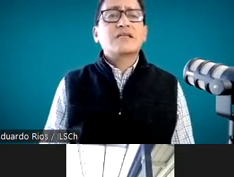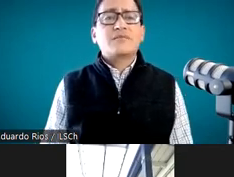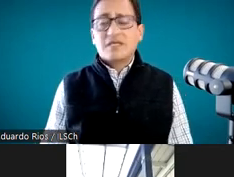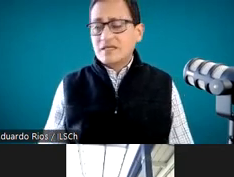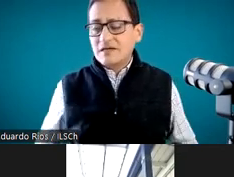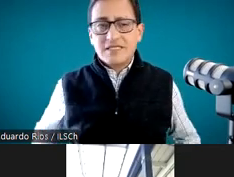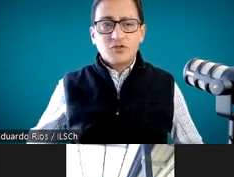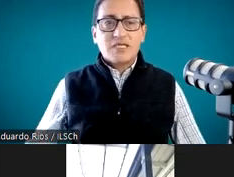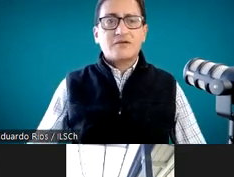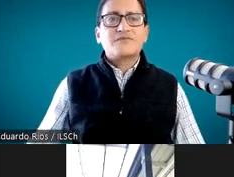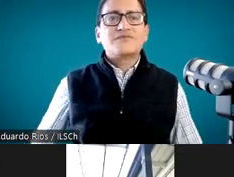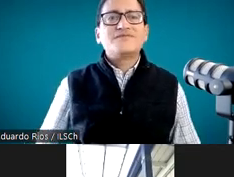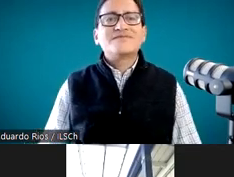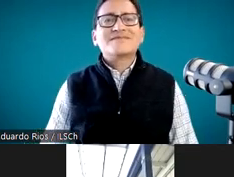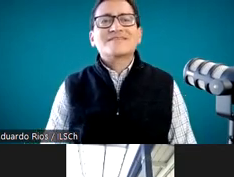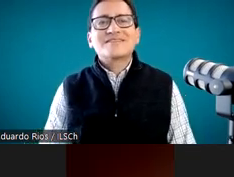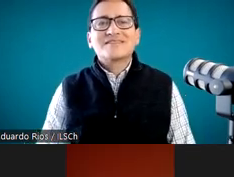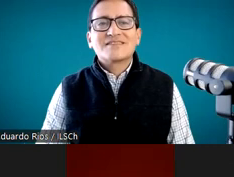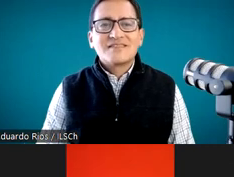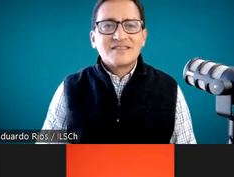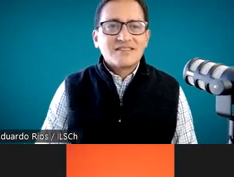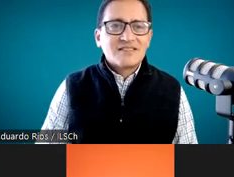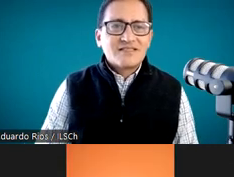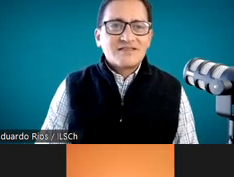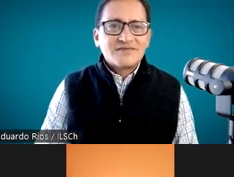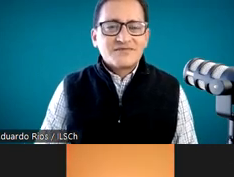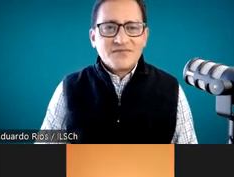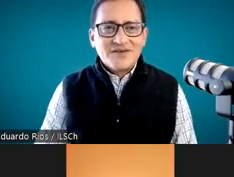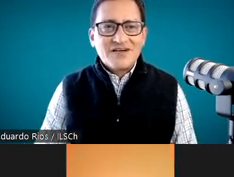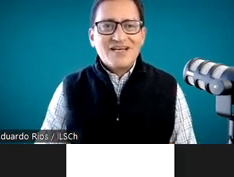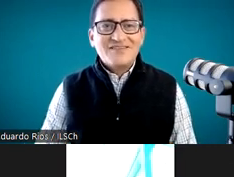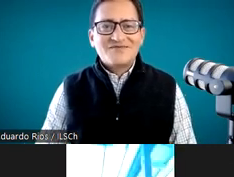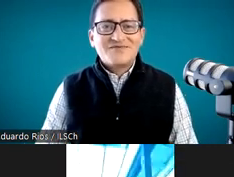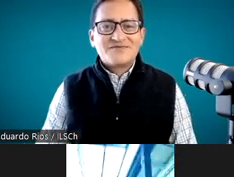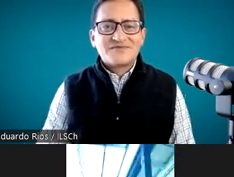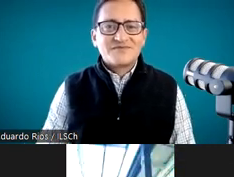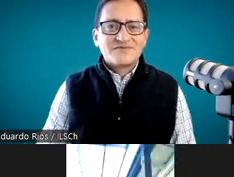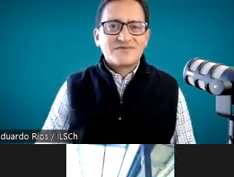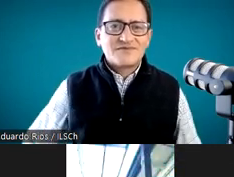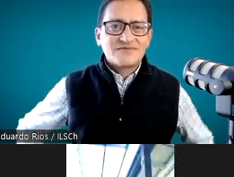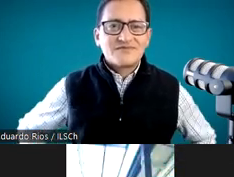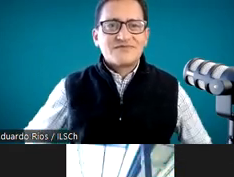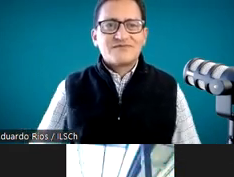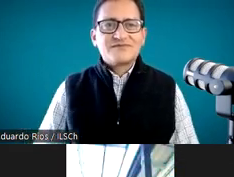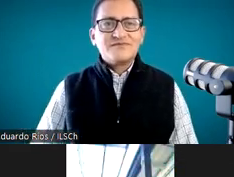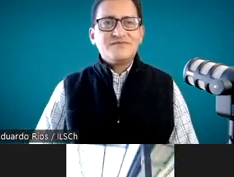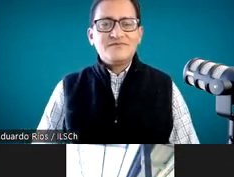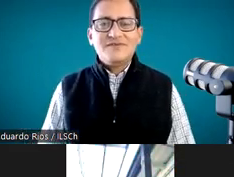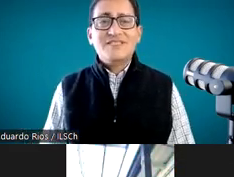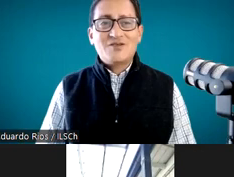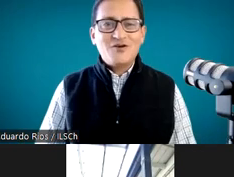Danitza Órdenes también, levantan su manito. Hola a todos. Hola. Mi nombre es Danitza Órdenes y soy